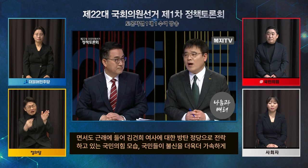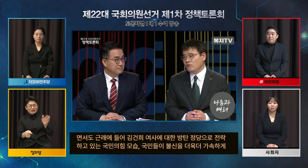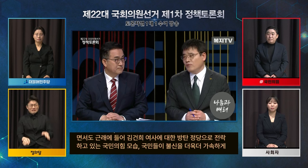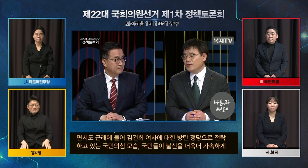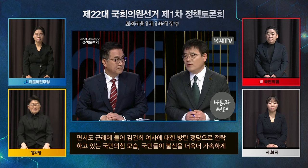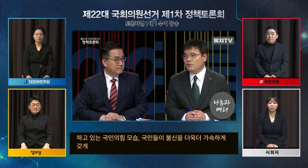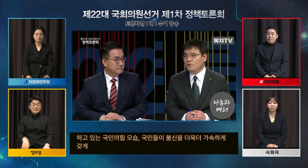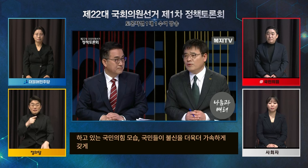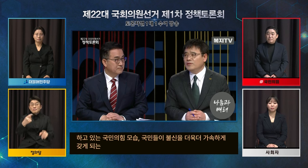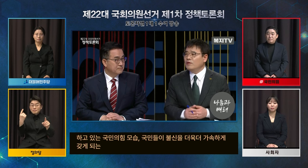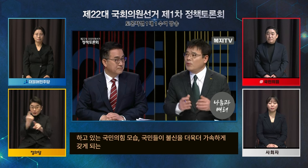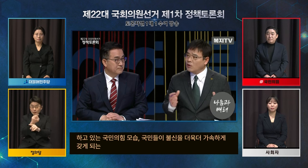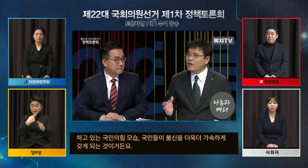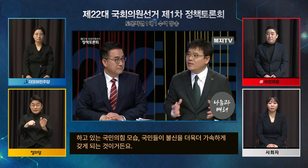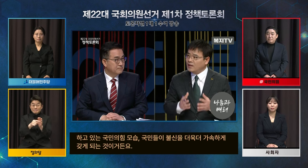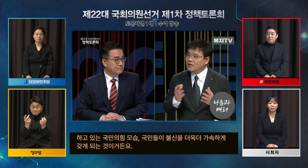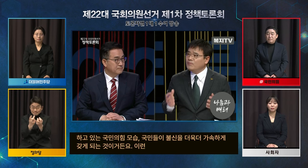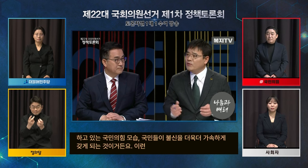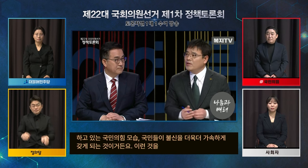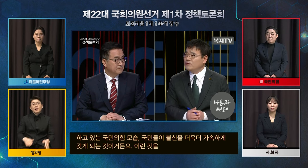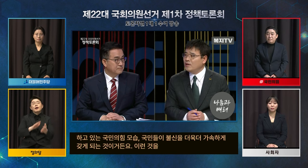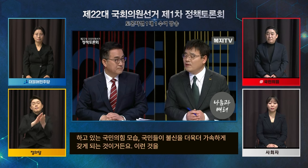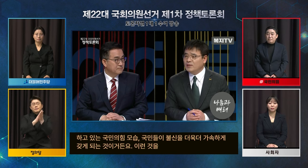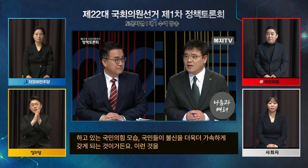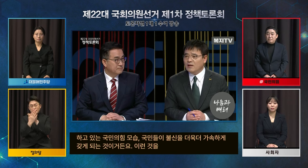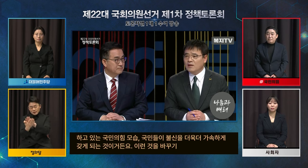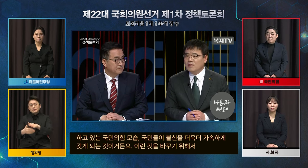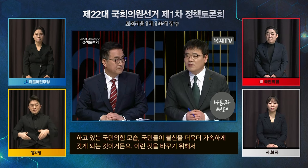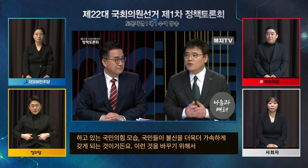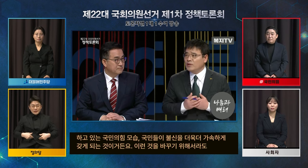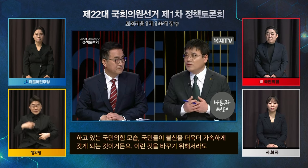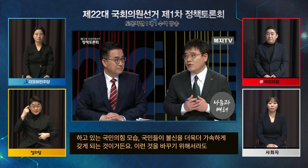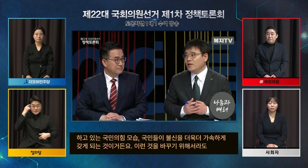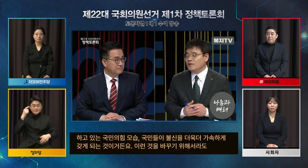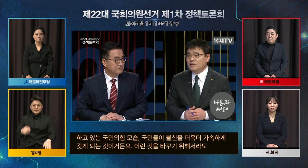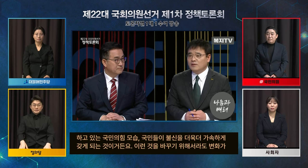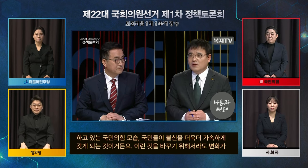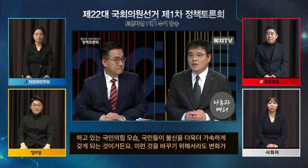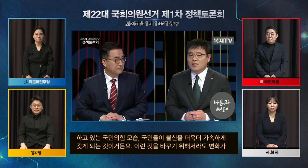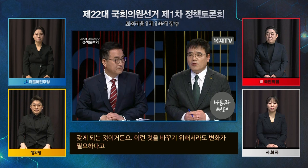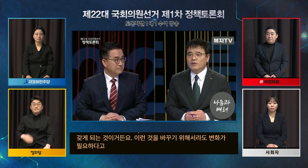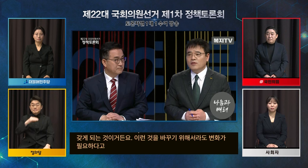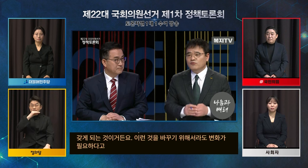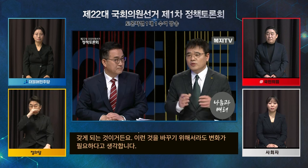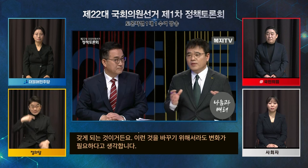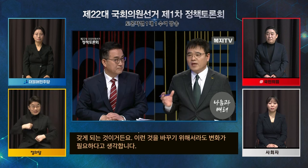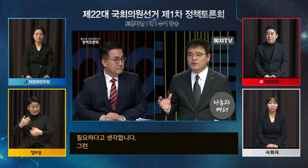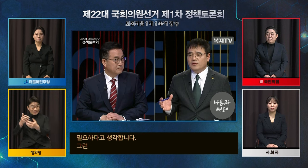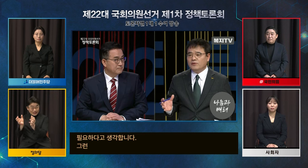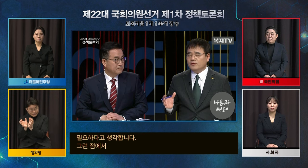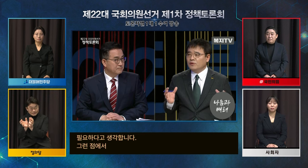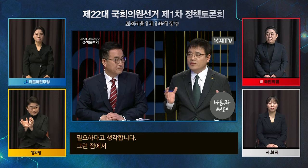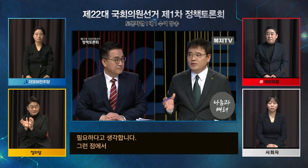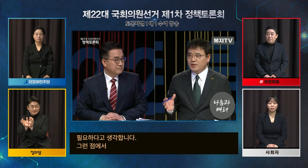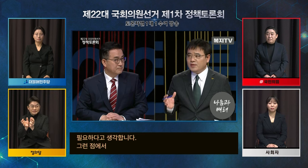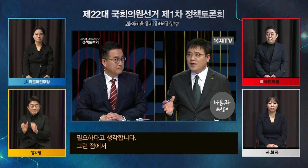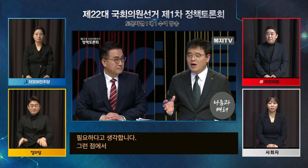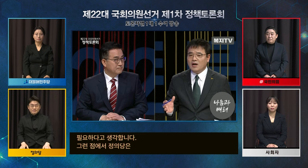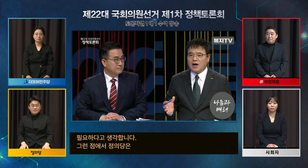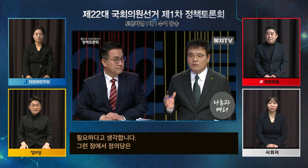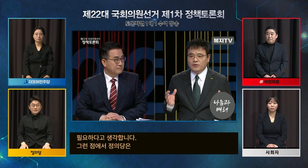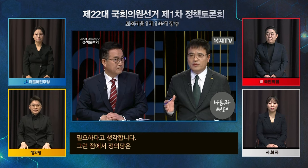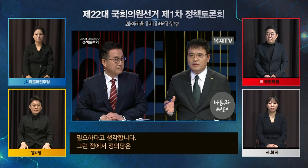이런 걸 바꾸기 위해서라도 일정한 변화가 상당히 필요하다고 생각합니다. 그러기 위해서 정의당은 정당 중심의 대의적인 어떤 정치